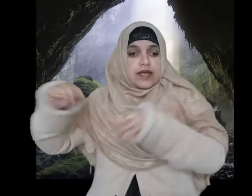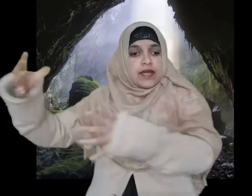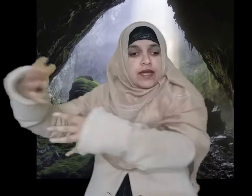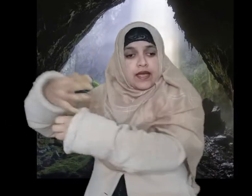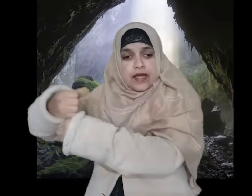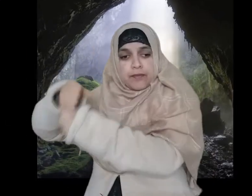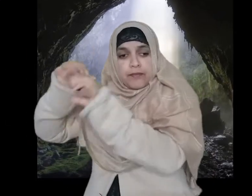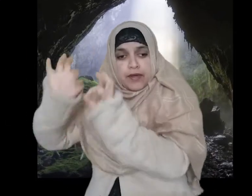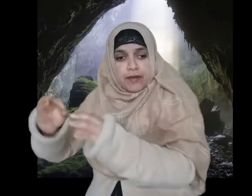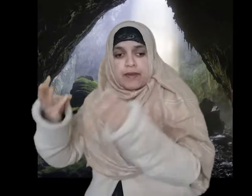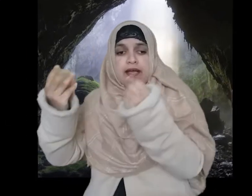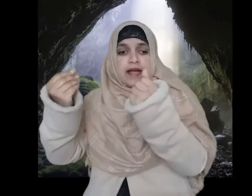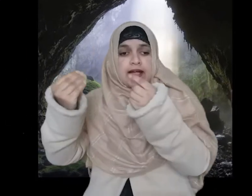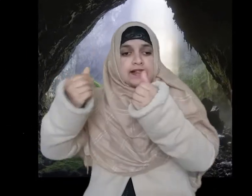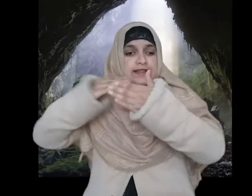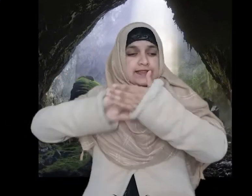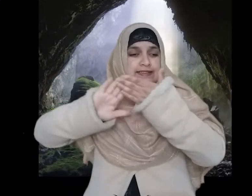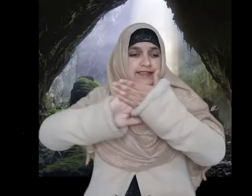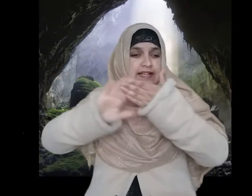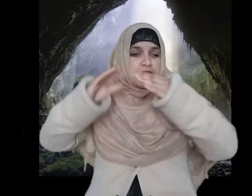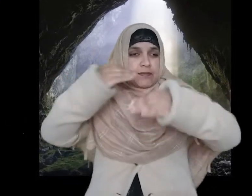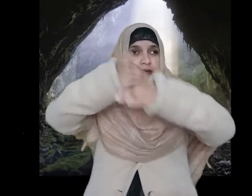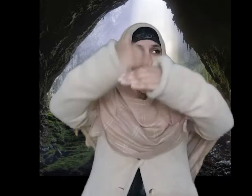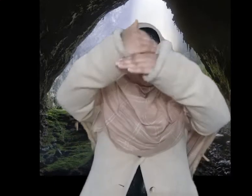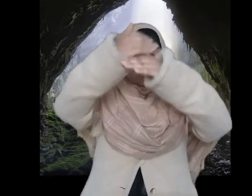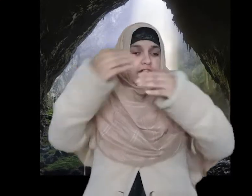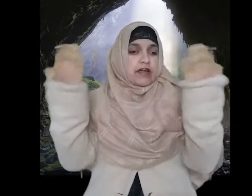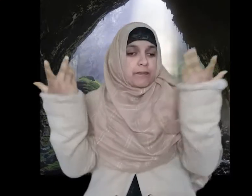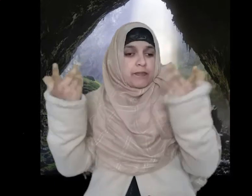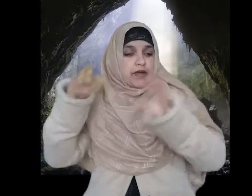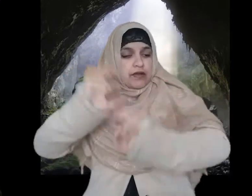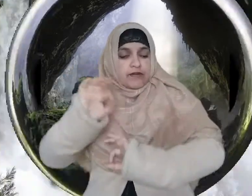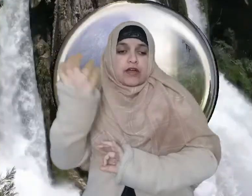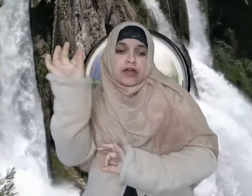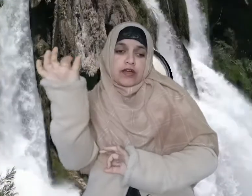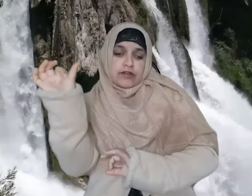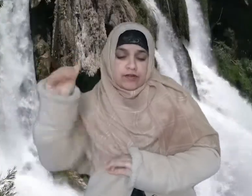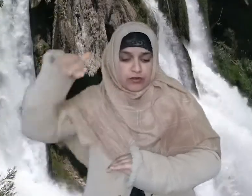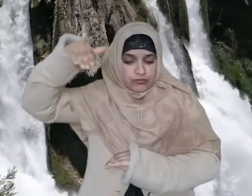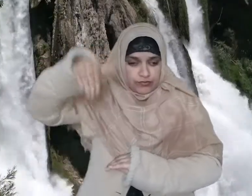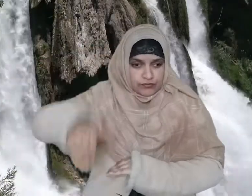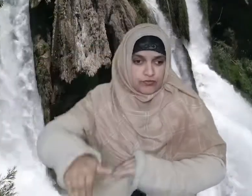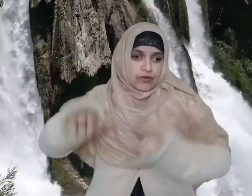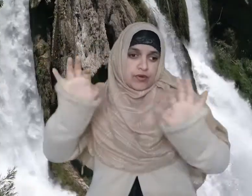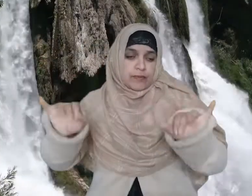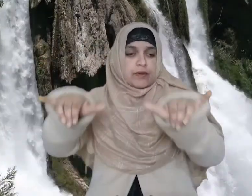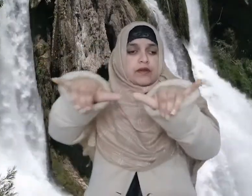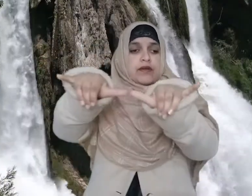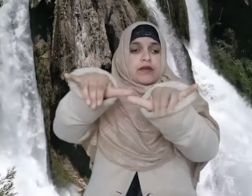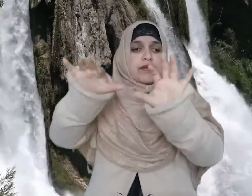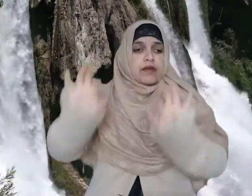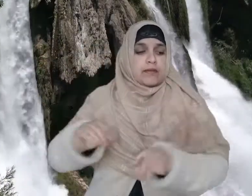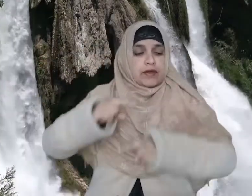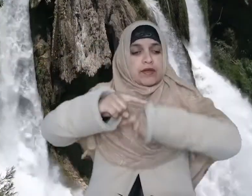بالا عمارتیں اس میں کھڑی ہو سکتی ہیں۔ یہ غار سمندر کی 600 فٹ گہرائی میں گھنے جنگل میں سے نکلتی ہوئی ایک جگہ